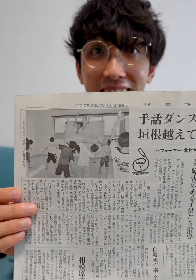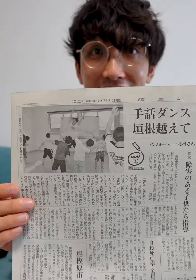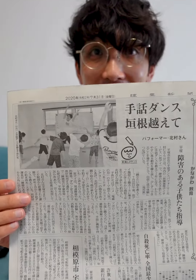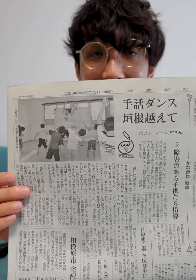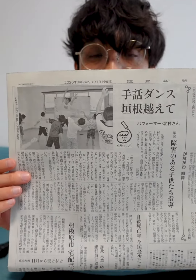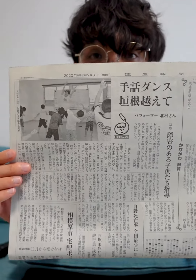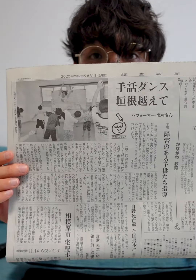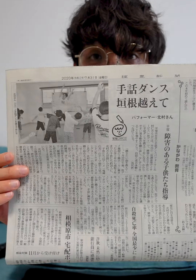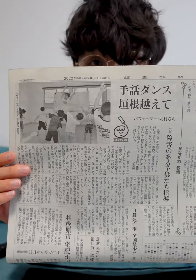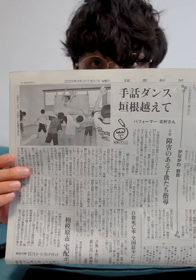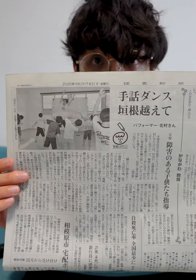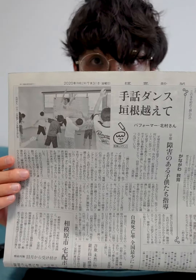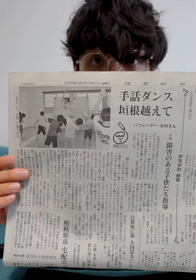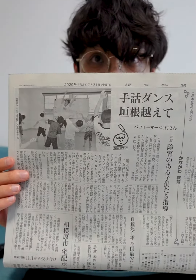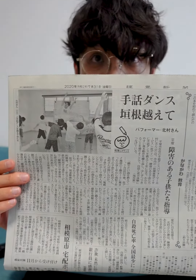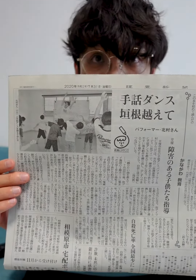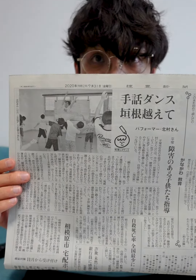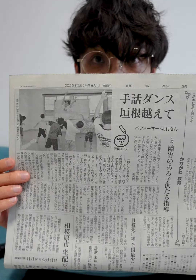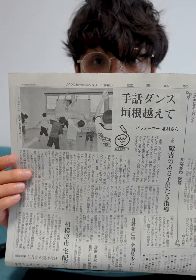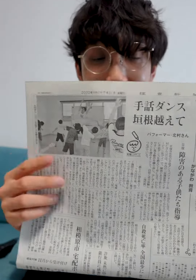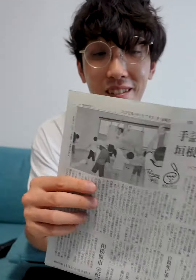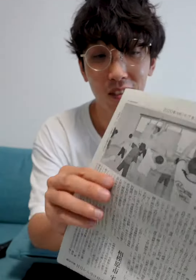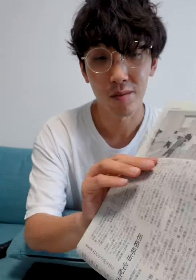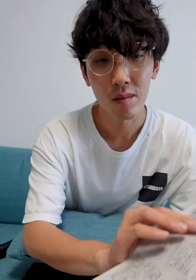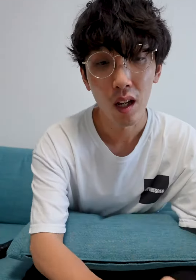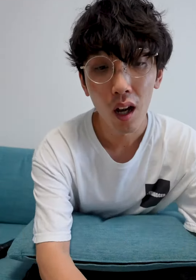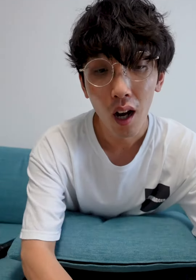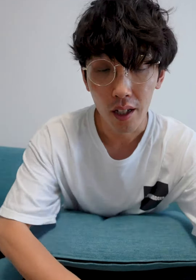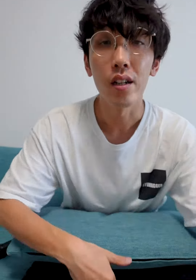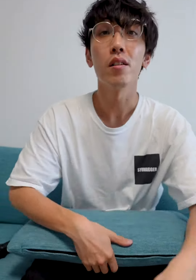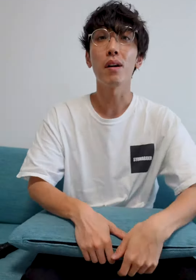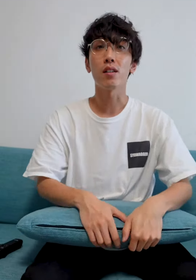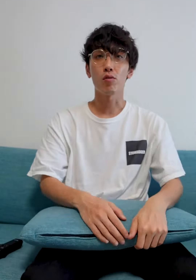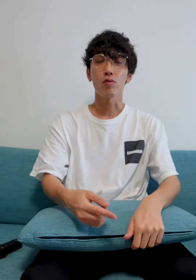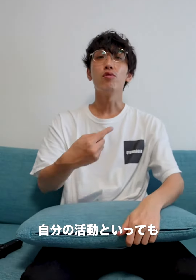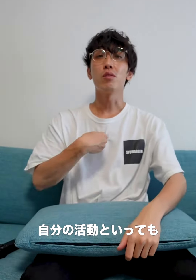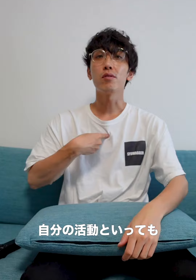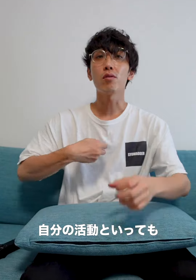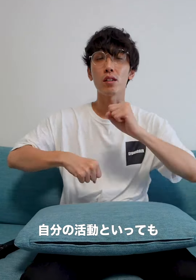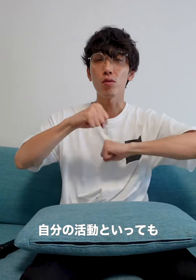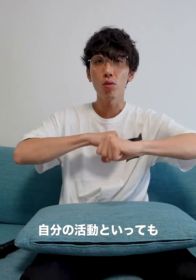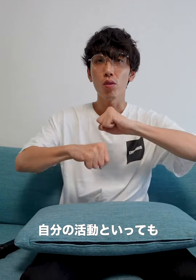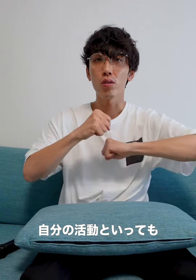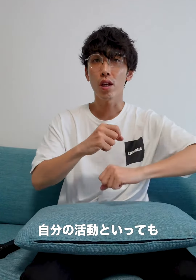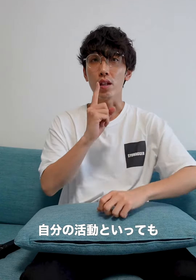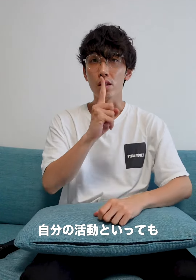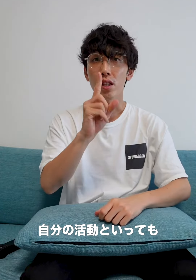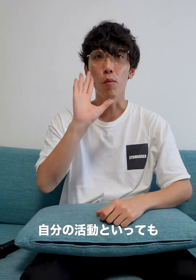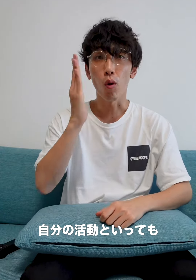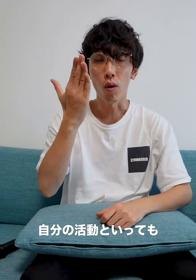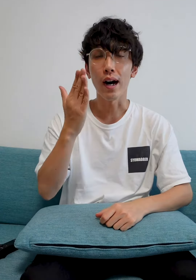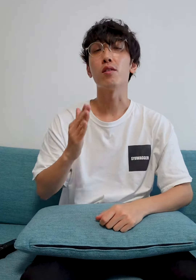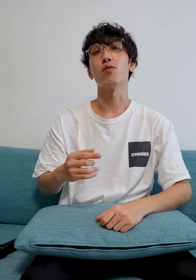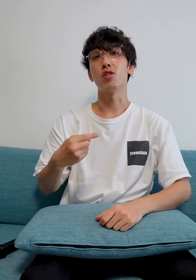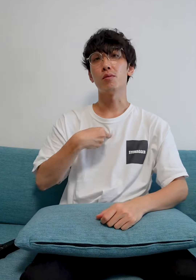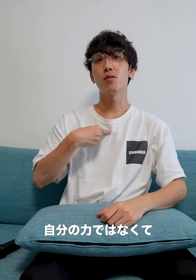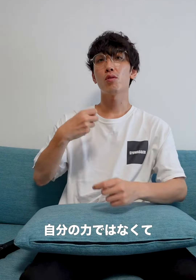いやー、ありがとうございます。嬉しいです。はい、まあ、自分の活動って言っても自分の